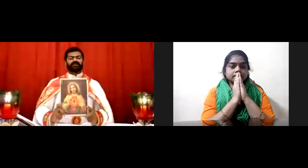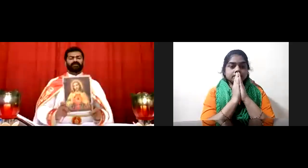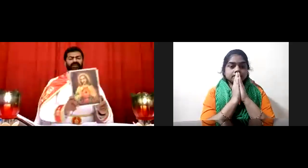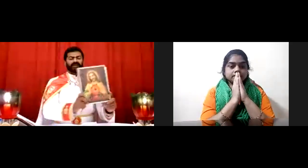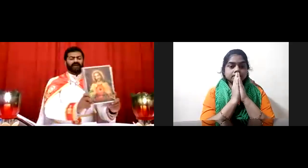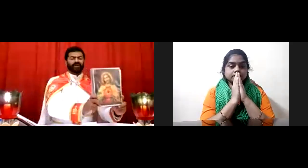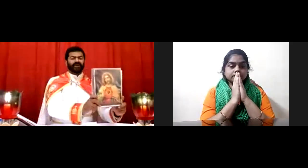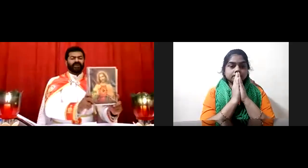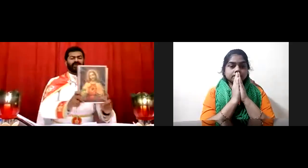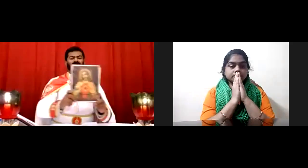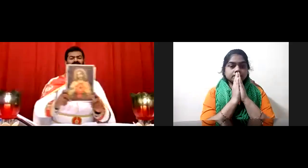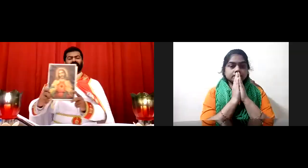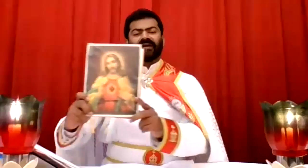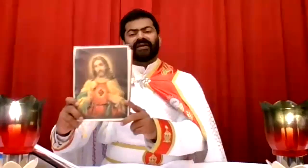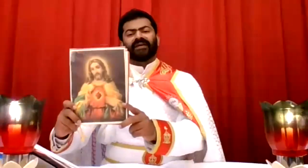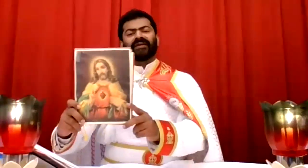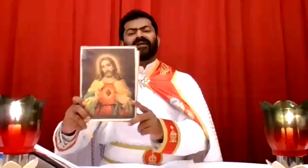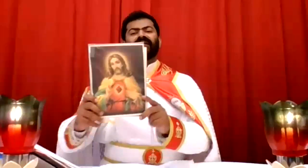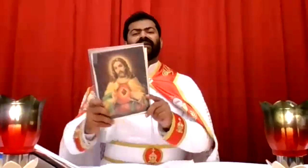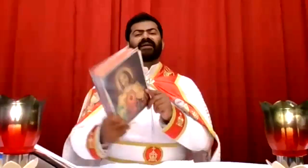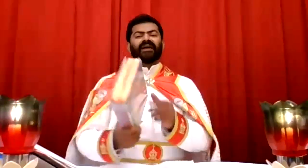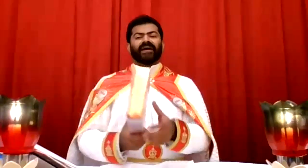സമാധാനം നിങ്ങളോട് കൂടെ.